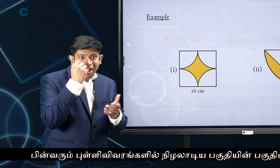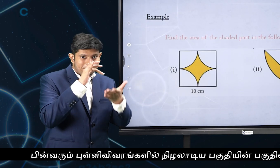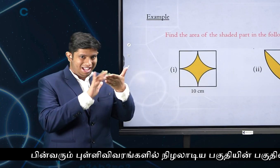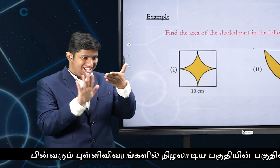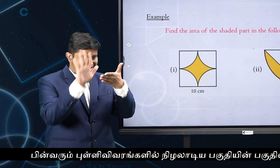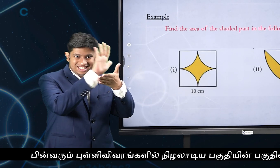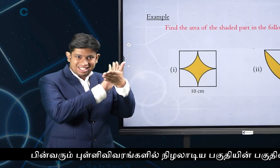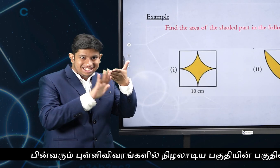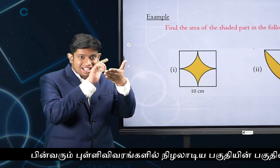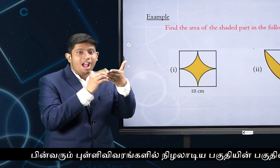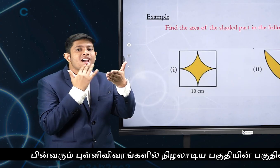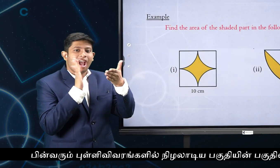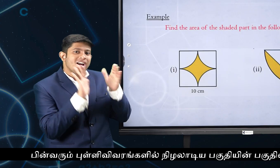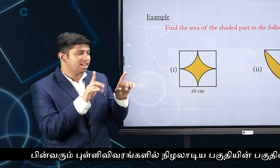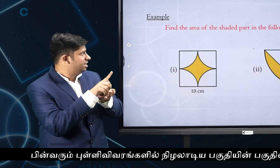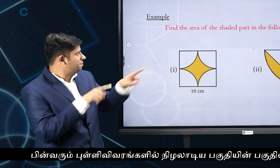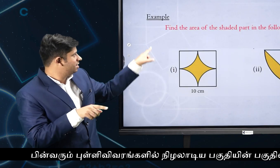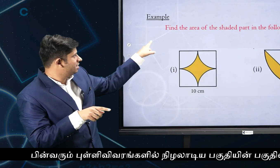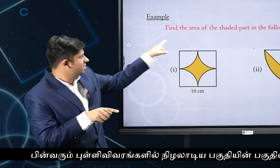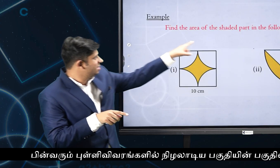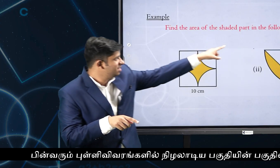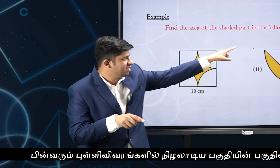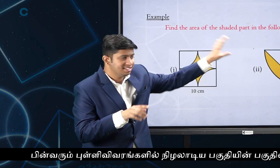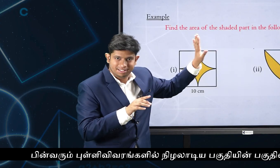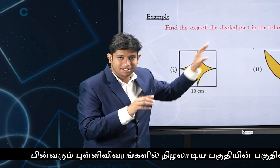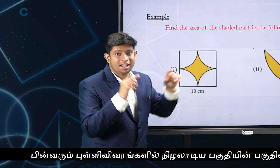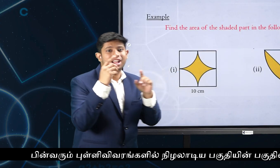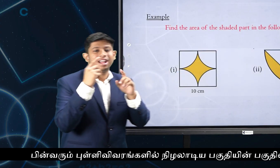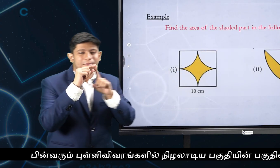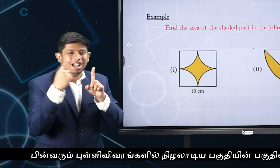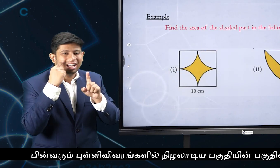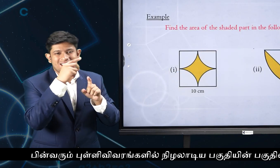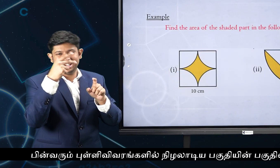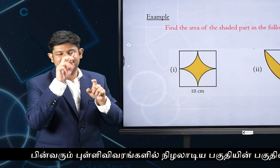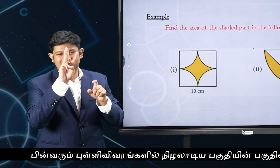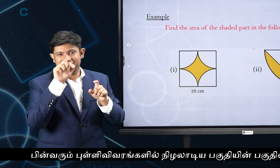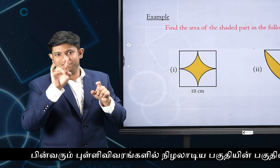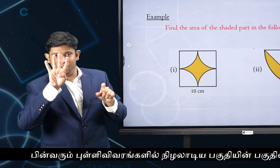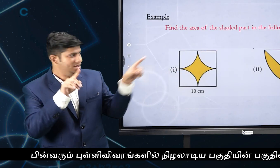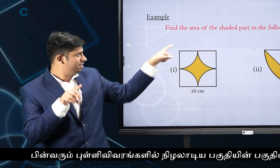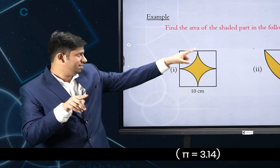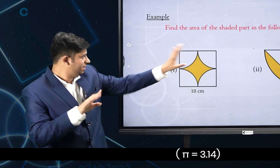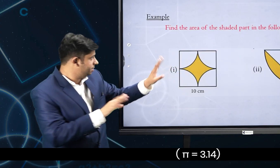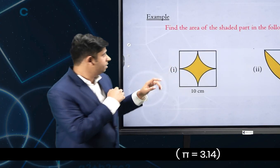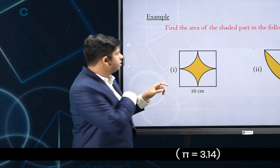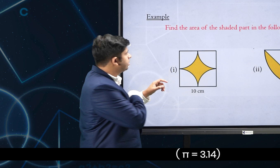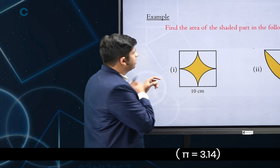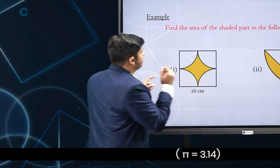பின்வரும் புள்ளிவிவரங்களில் நிழலாடிய பகுதியின் பகுதியை கண்டறியவும். அதாவது பை ஈடு